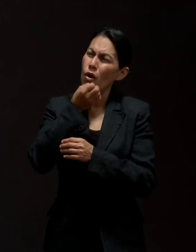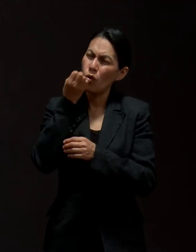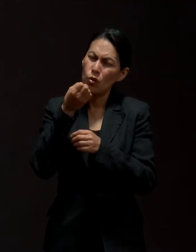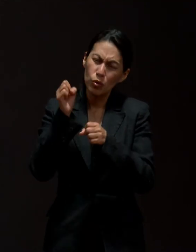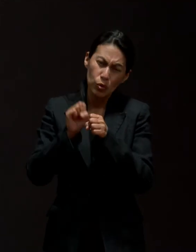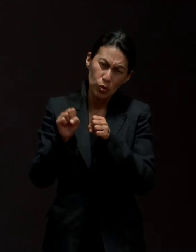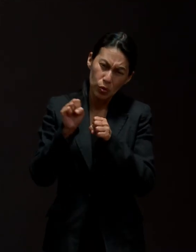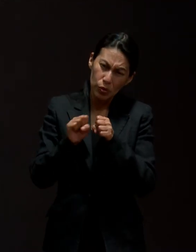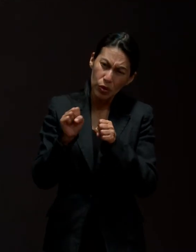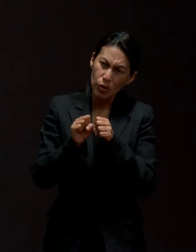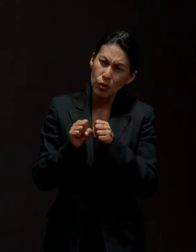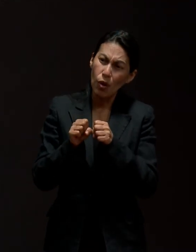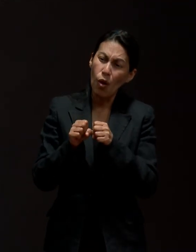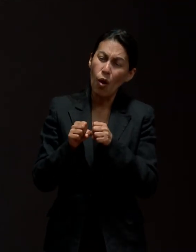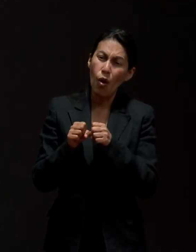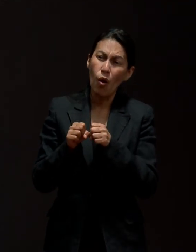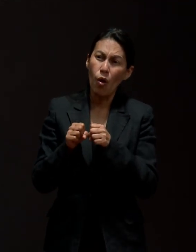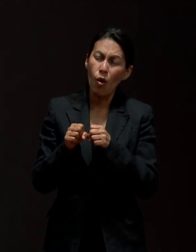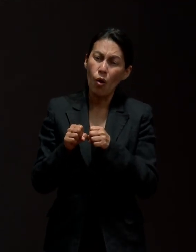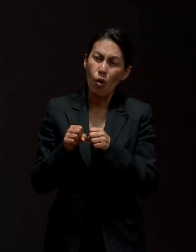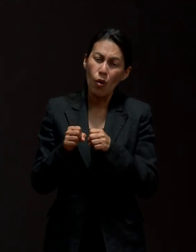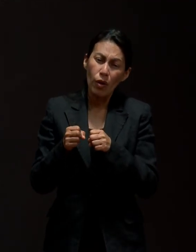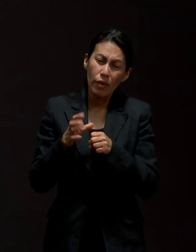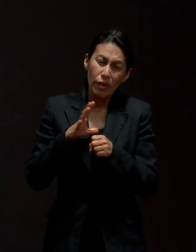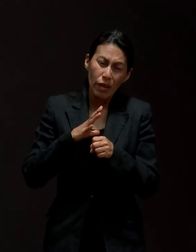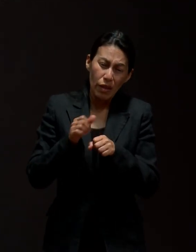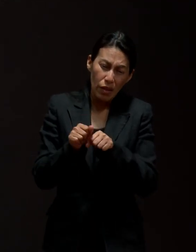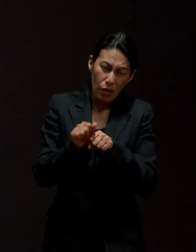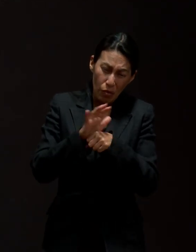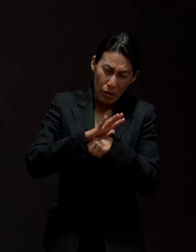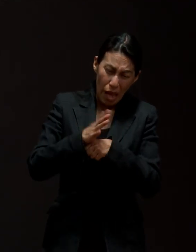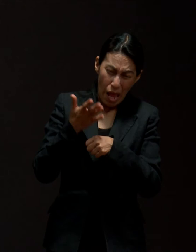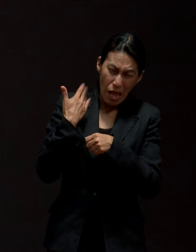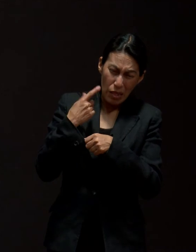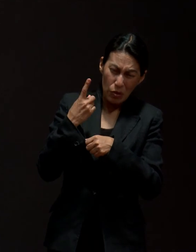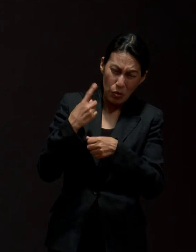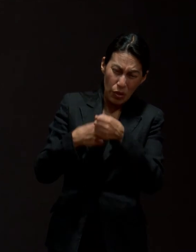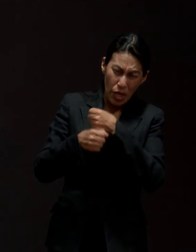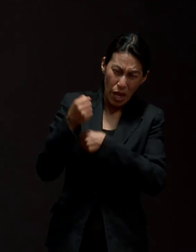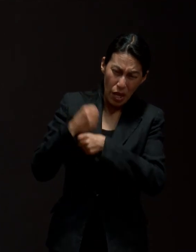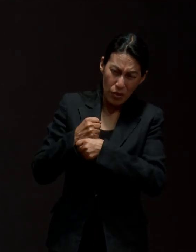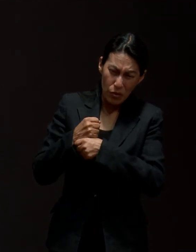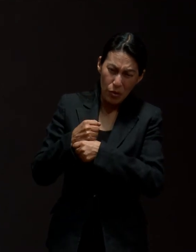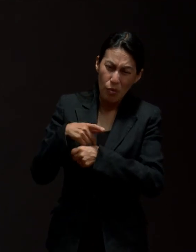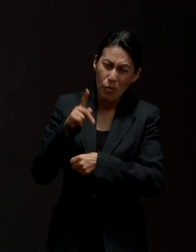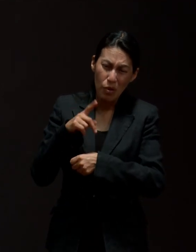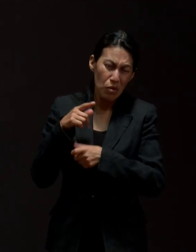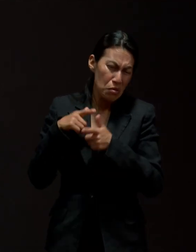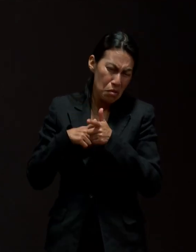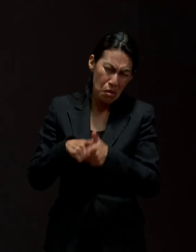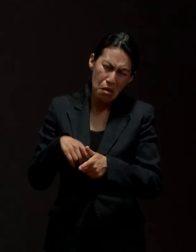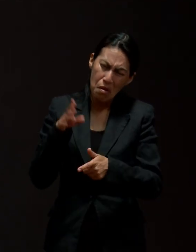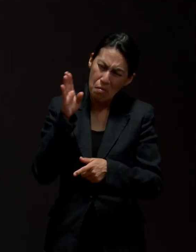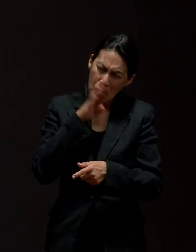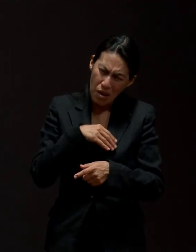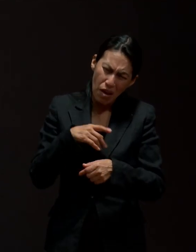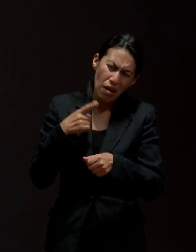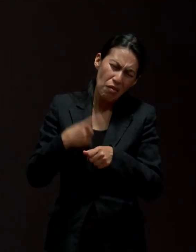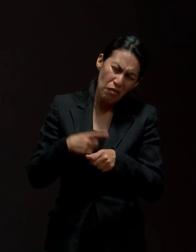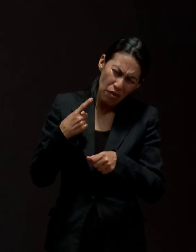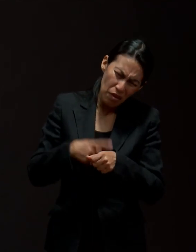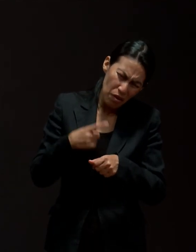Tiene más de un año en cama y lo están rehabilitando. Sé que para Dios no hay nada imposible.